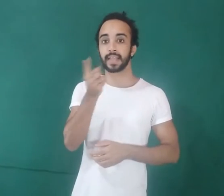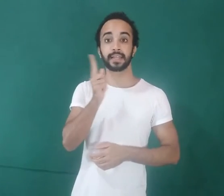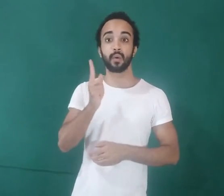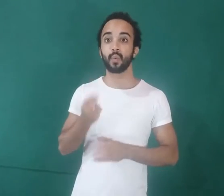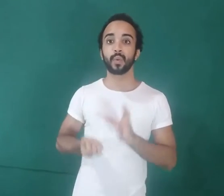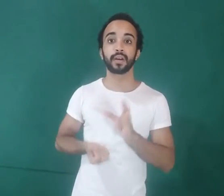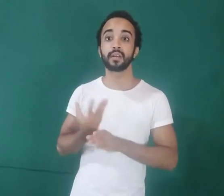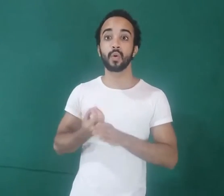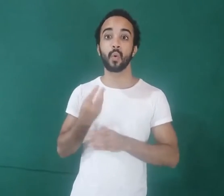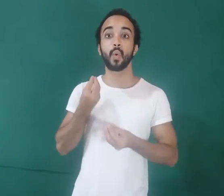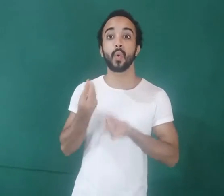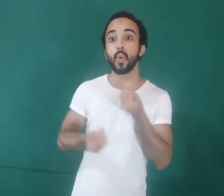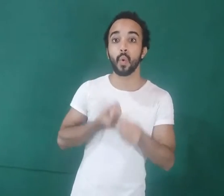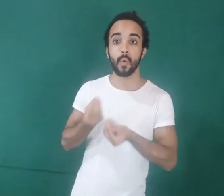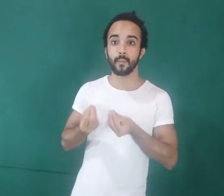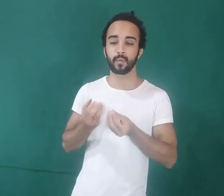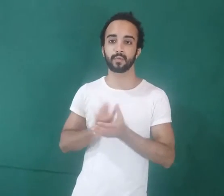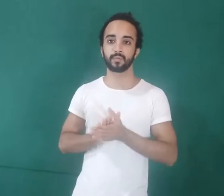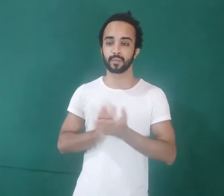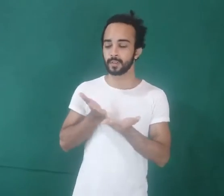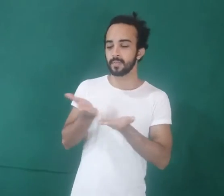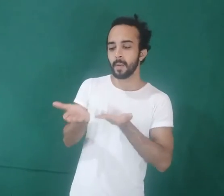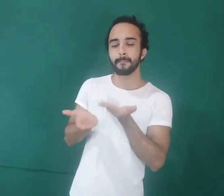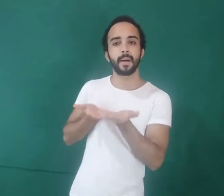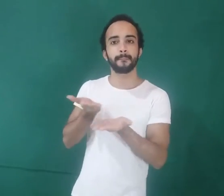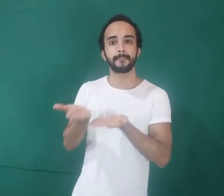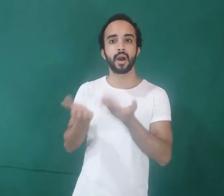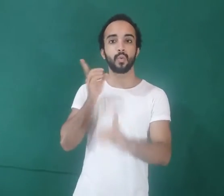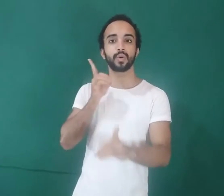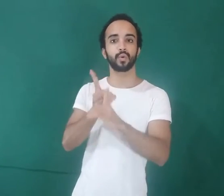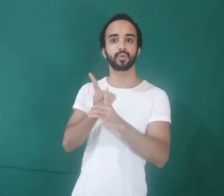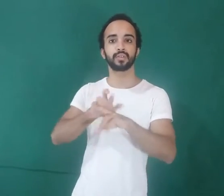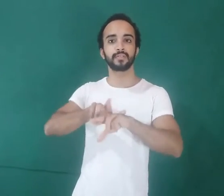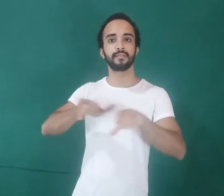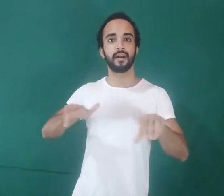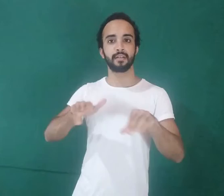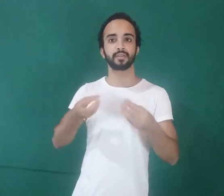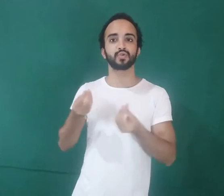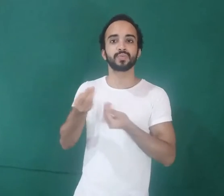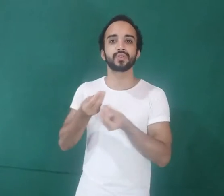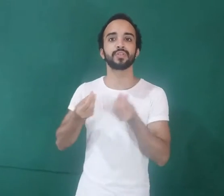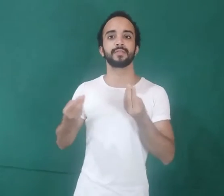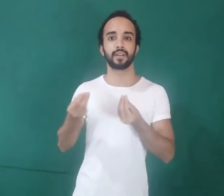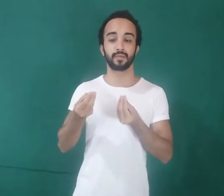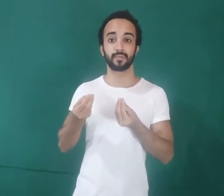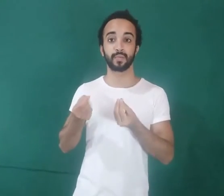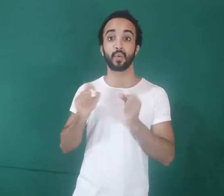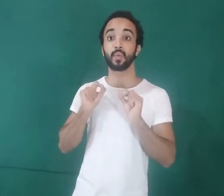mediar o encontro de todas as subjetividades. Então, o que inicialmente parecia que iria clarear